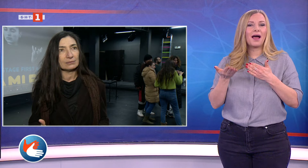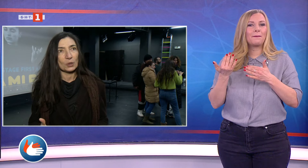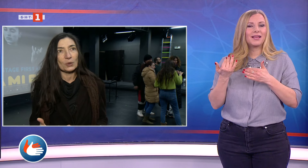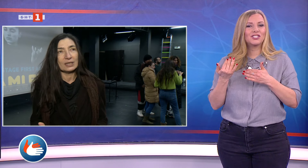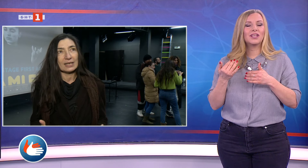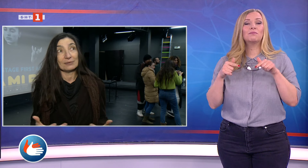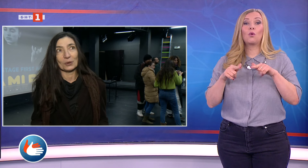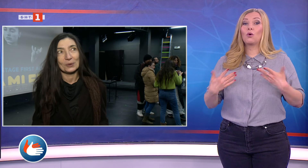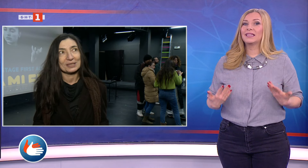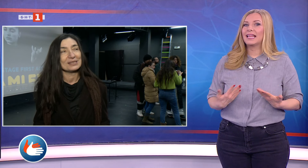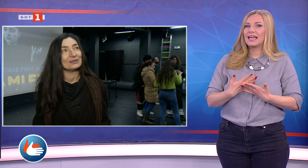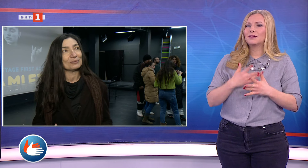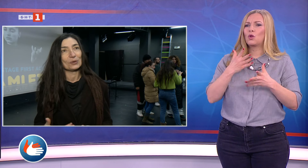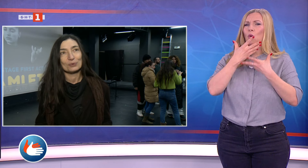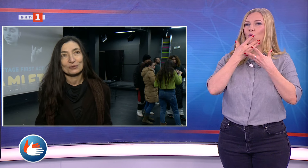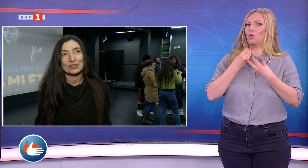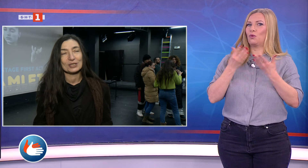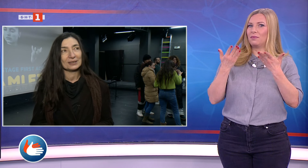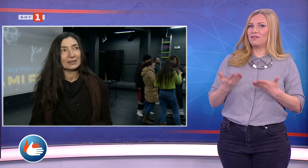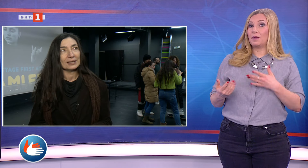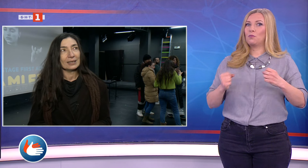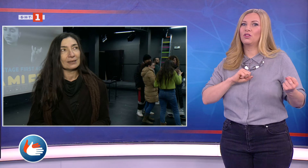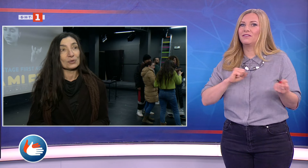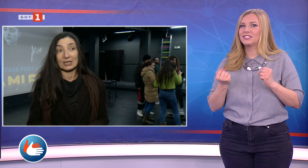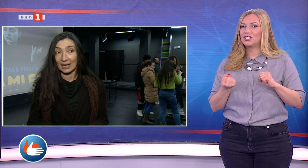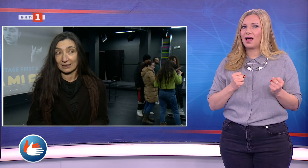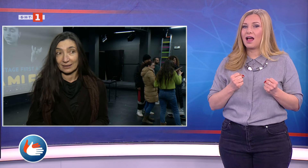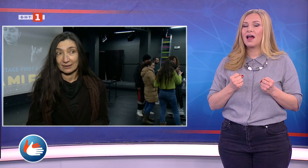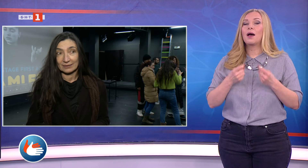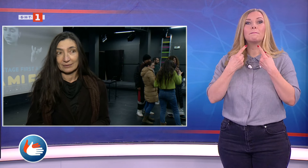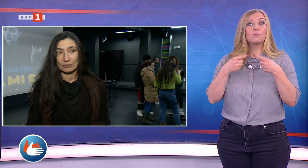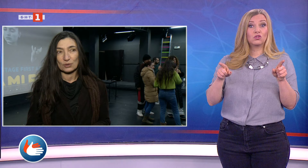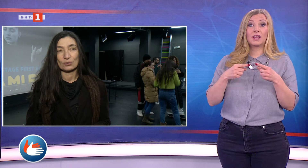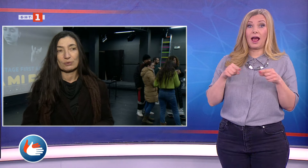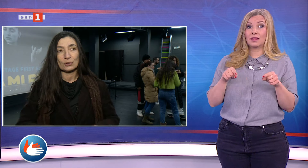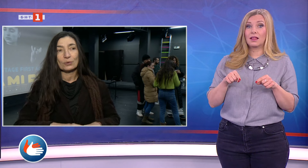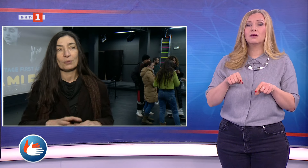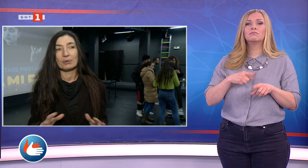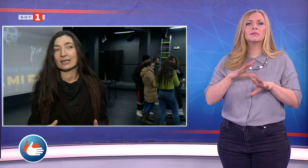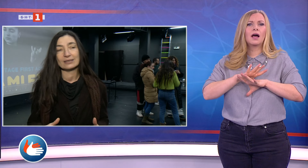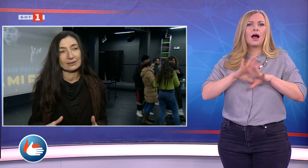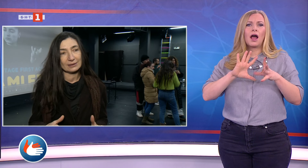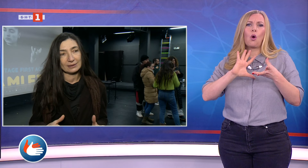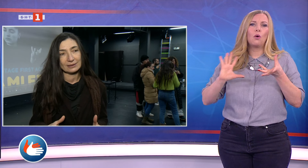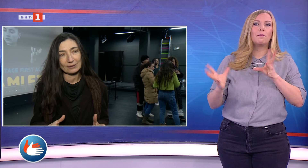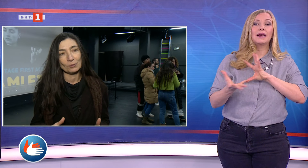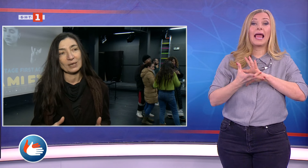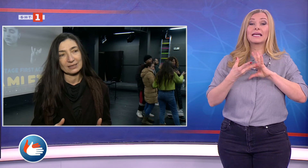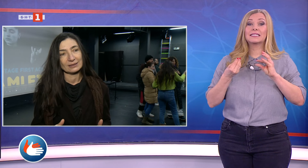много интересна, много красива, много подвижна, музикална, просто абсолютно комплексен